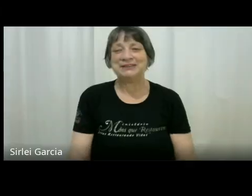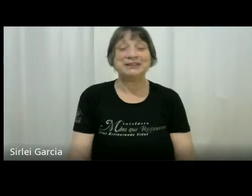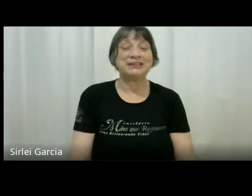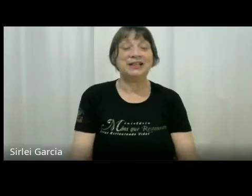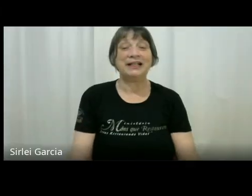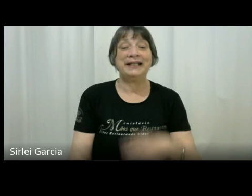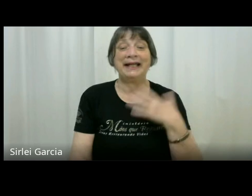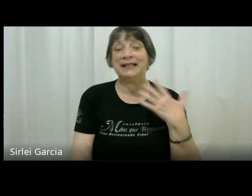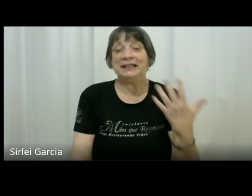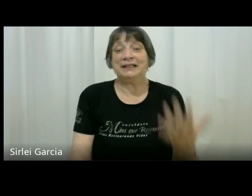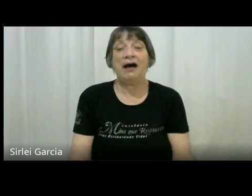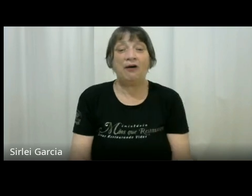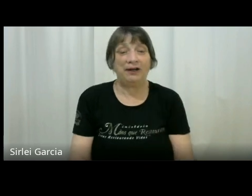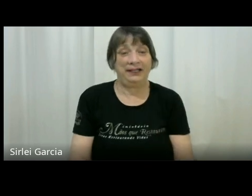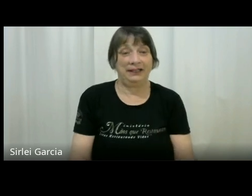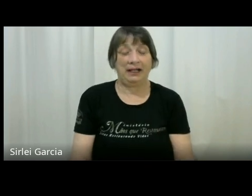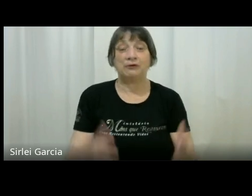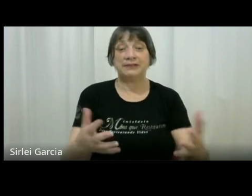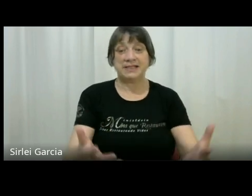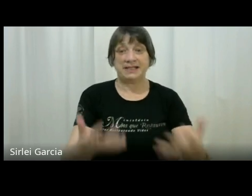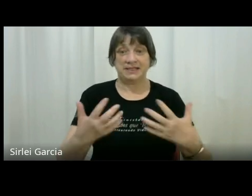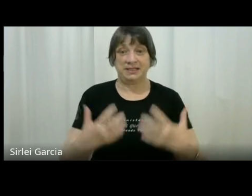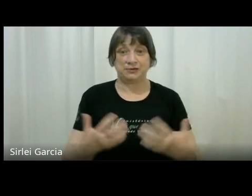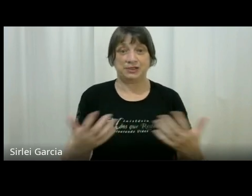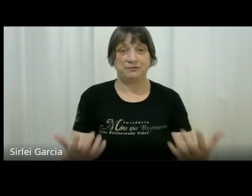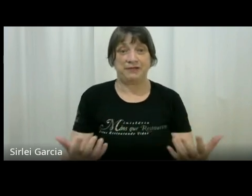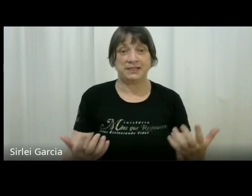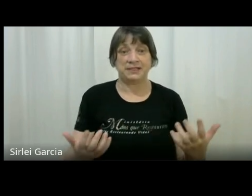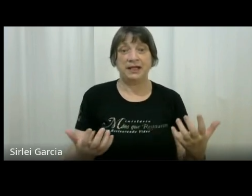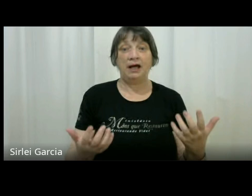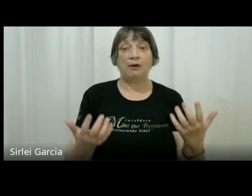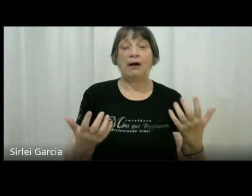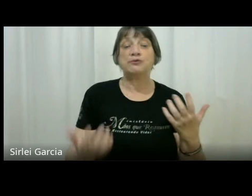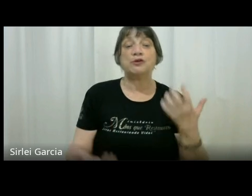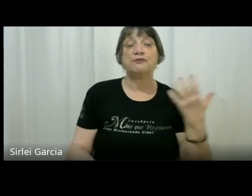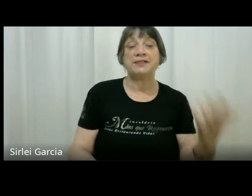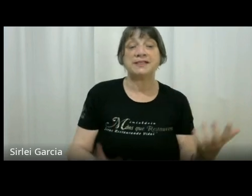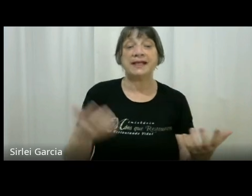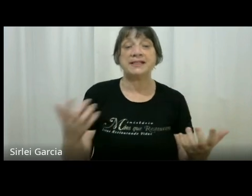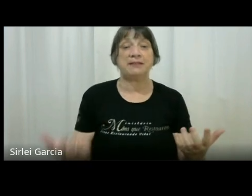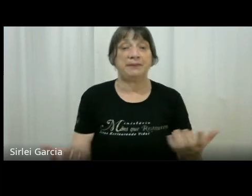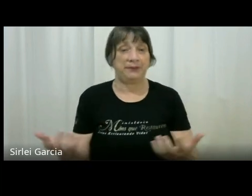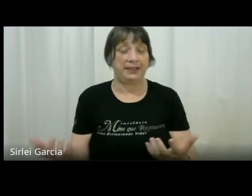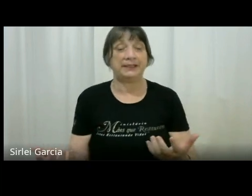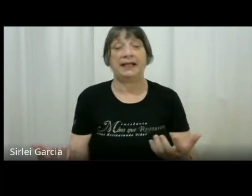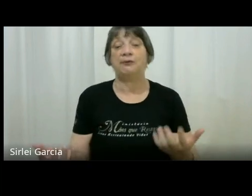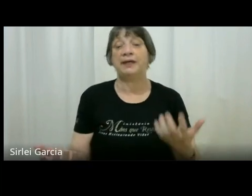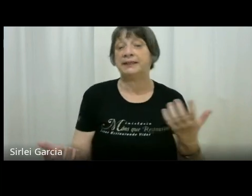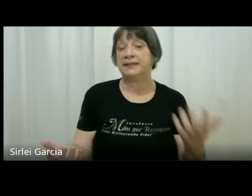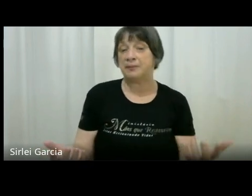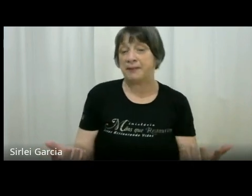Aí, na hora acontecesse isso, que tivesse... Os ouvintes querem saber o que